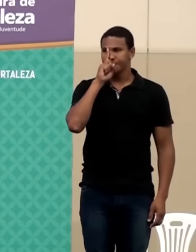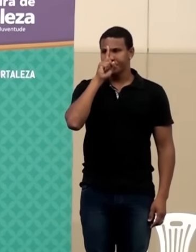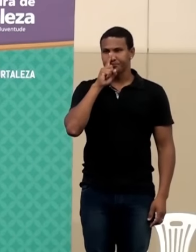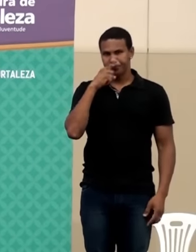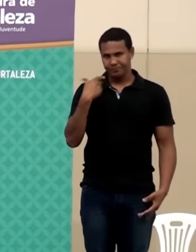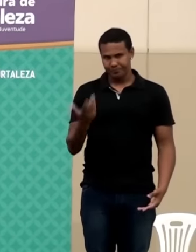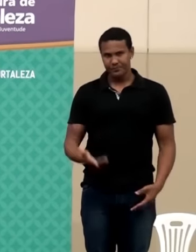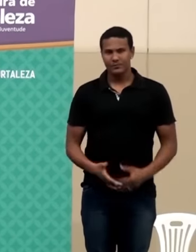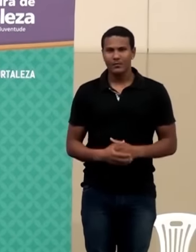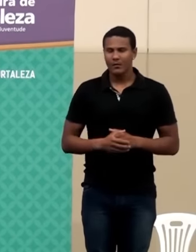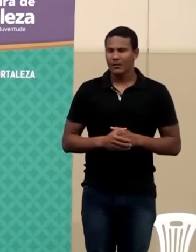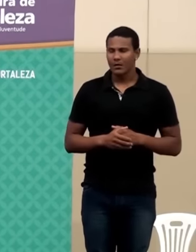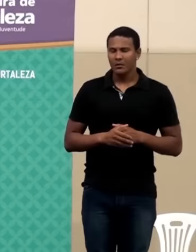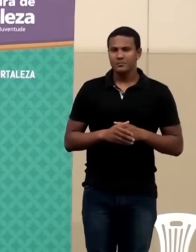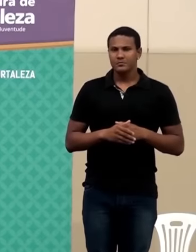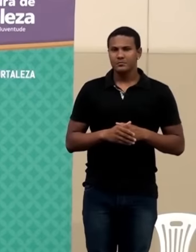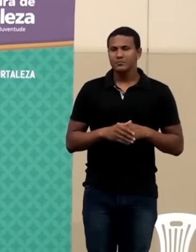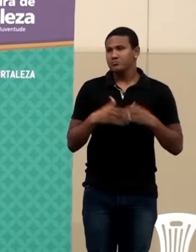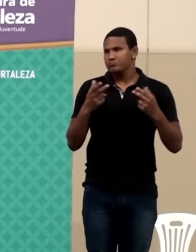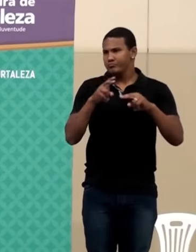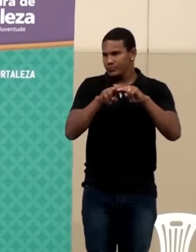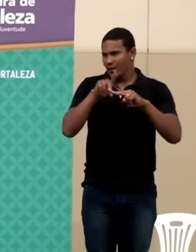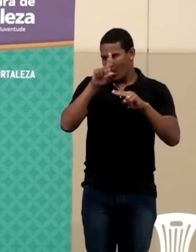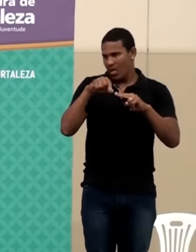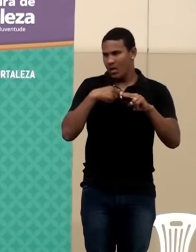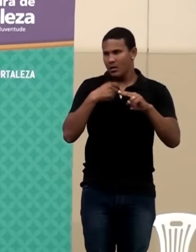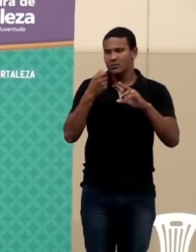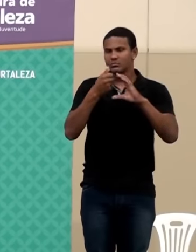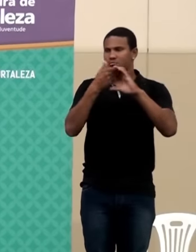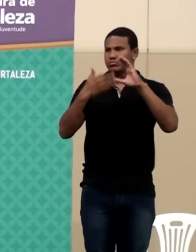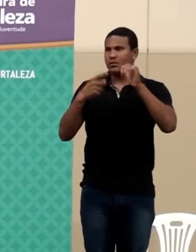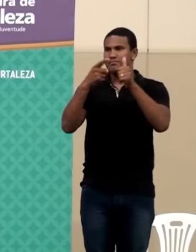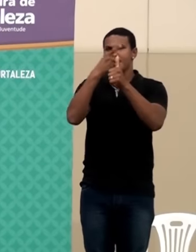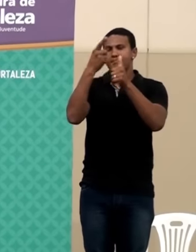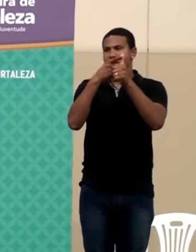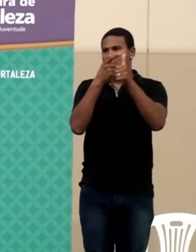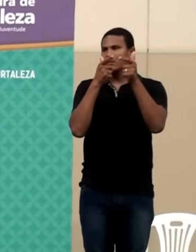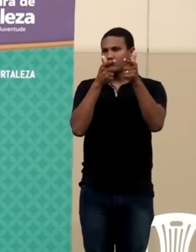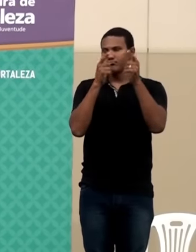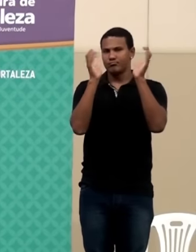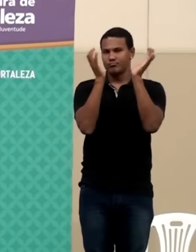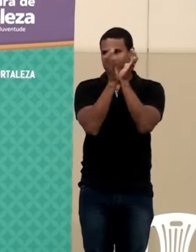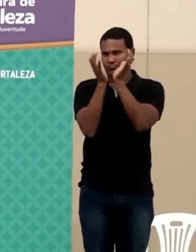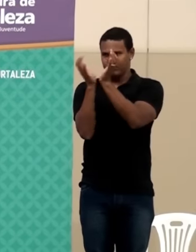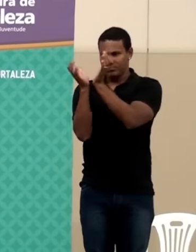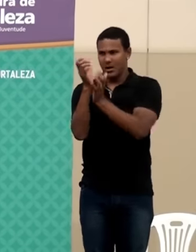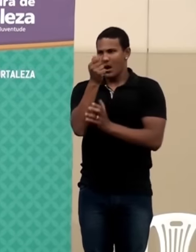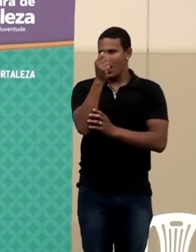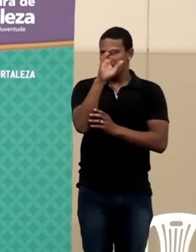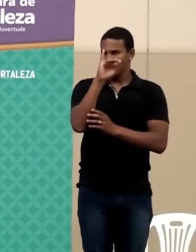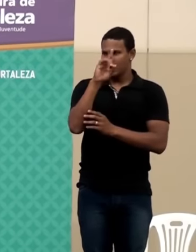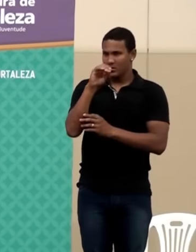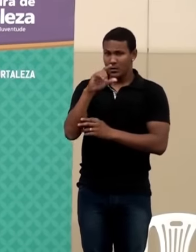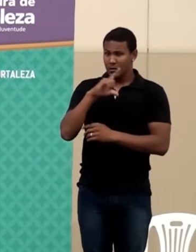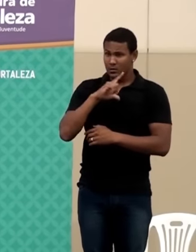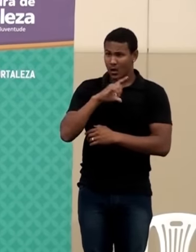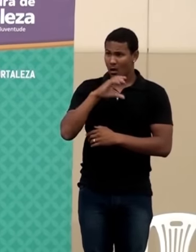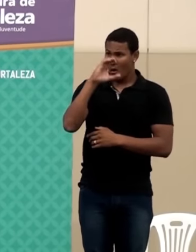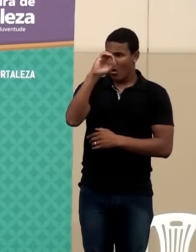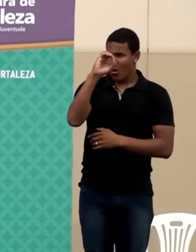tá? Bom, então esse é o primeiro critério de classificação dos ácidos. Se não tiver oxigênio, é